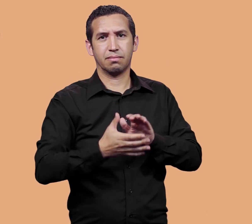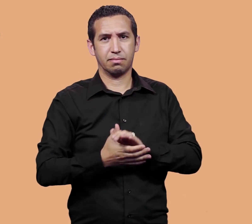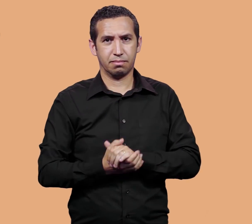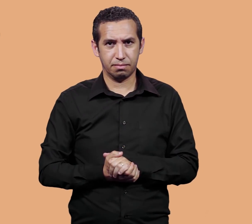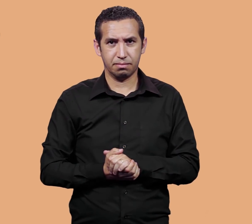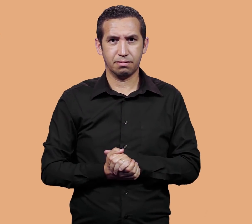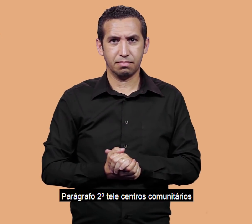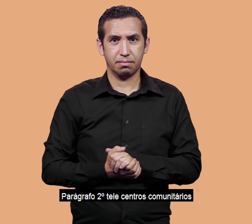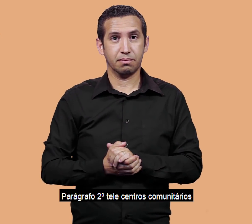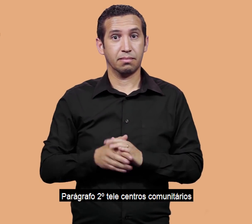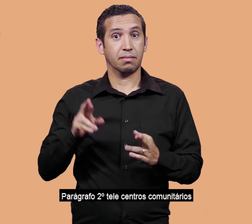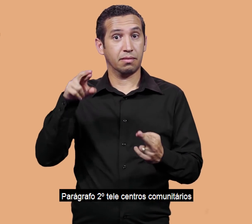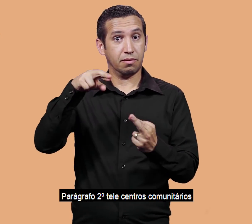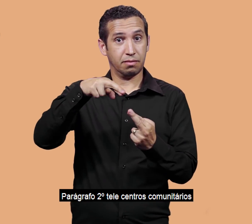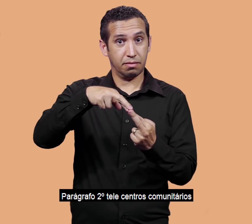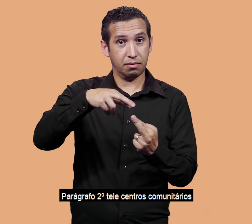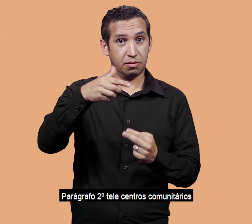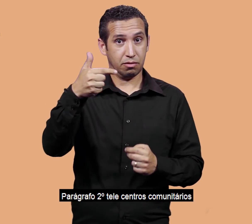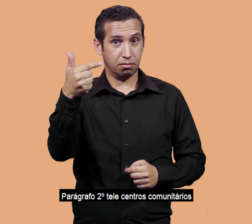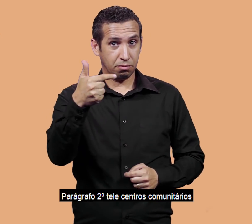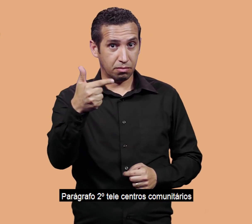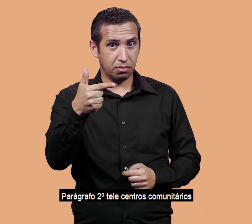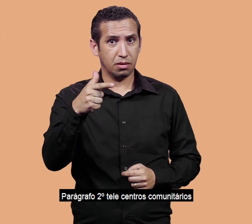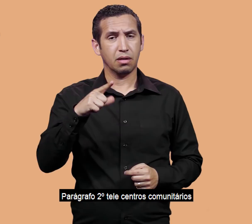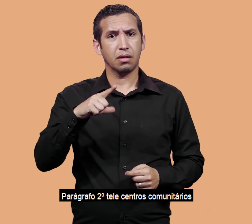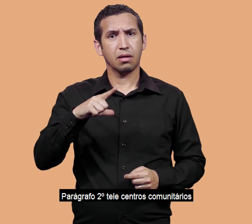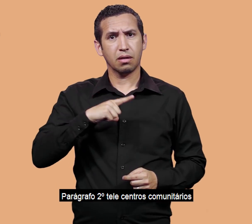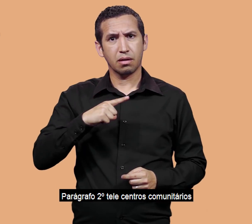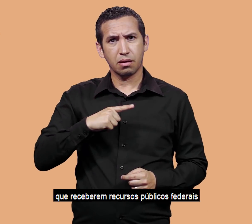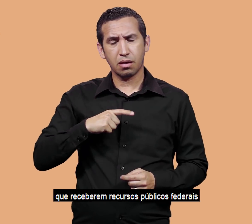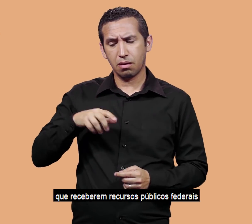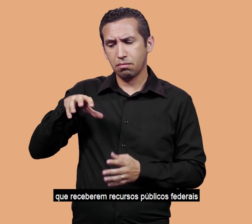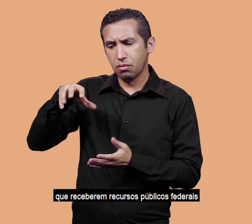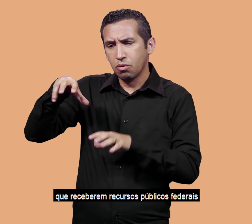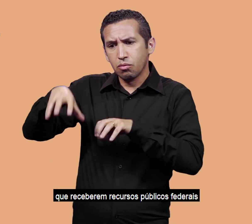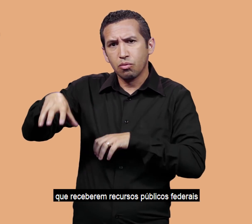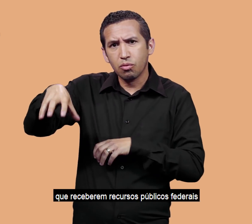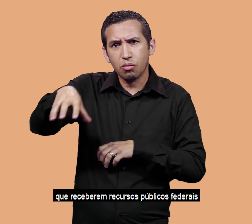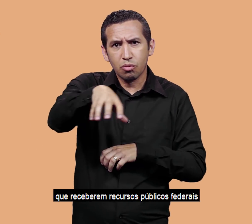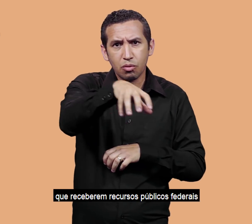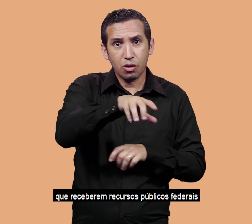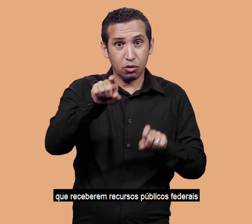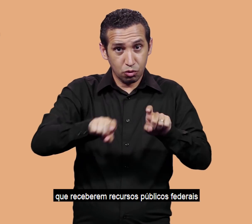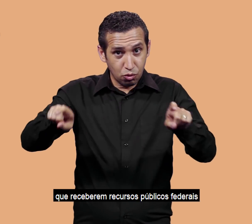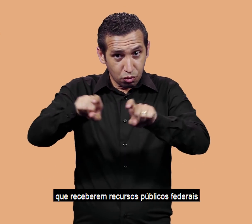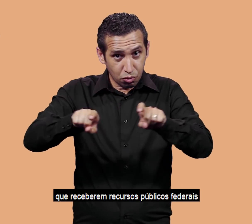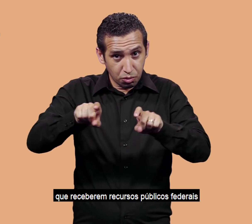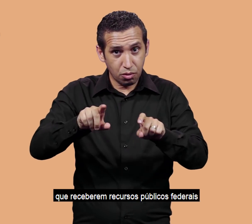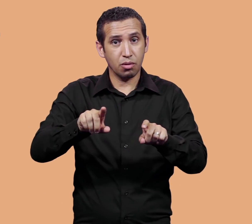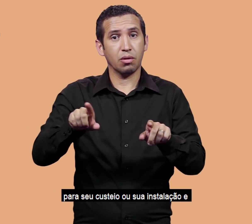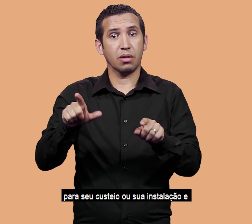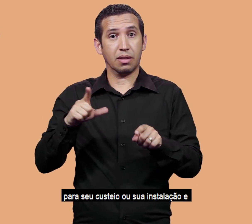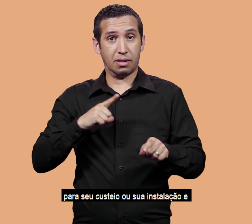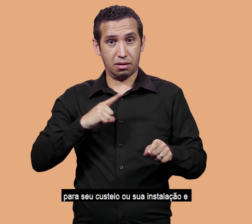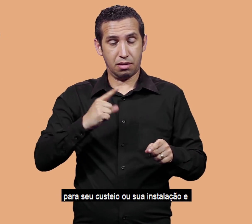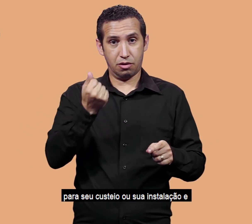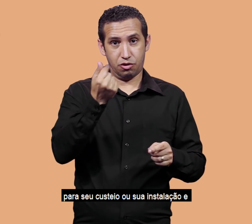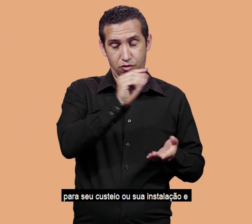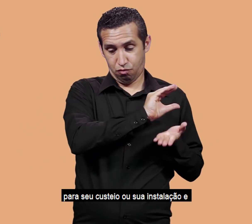parágrafo 2º telecentros comunitários que receberem recursos públicos federais para seu custeio ou sua instalação